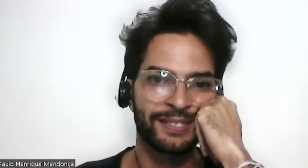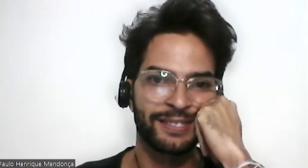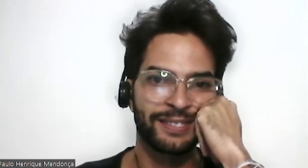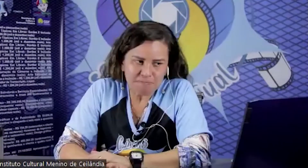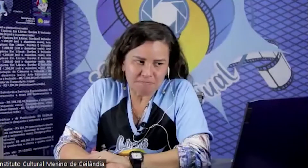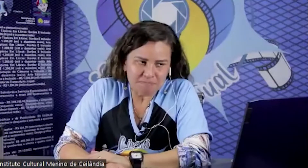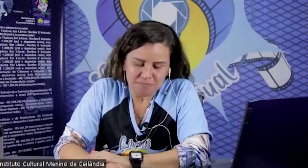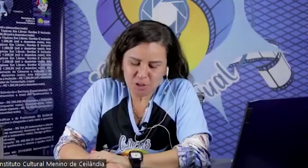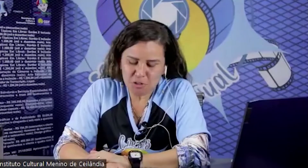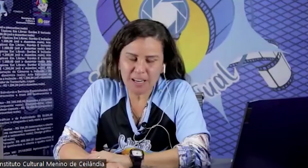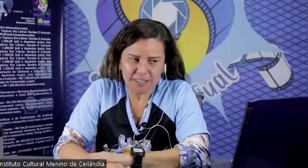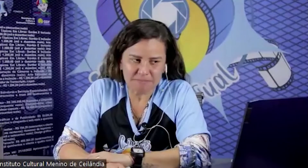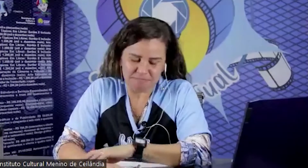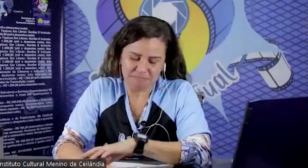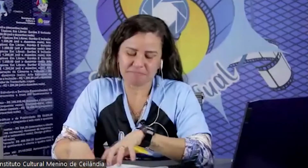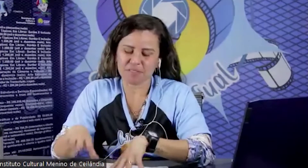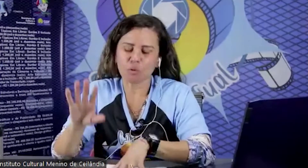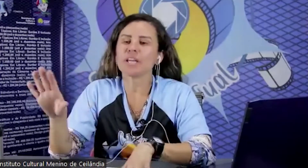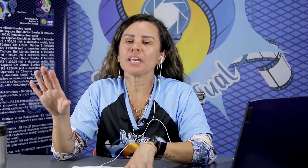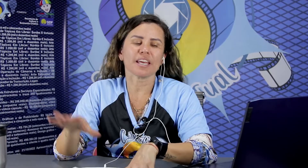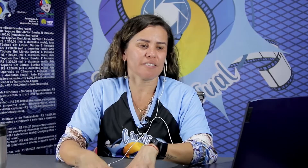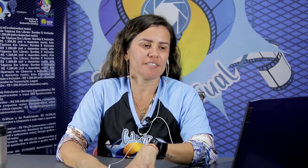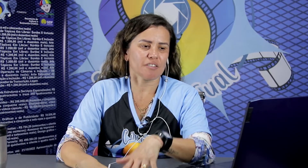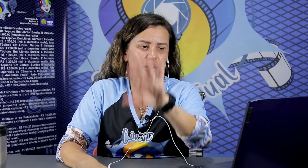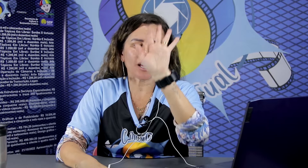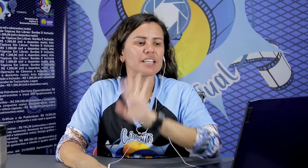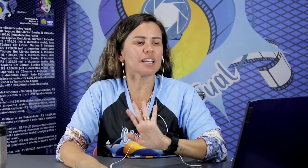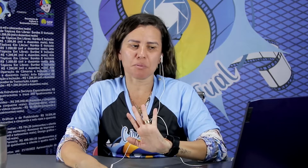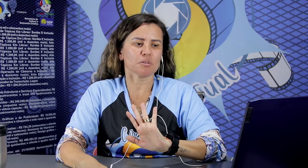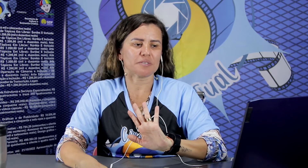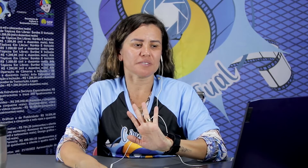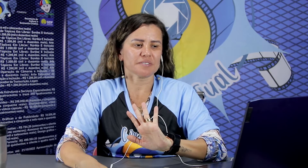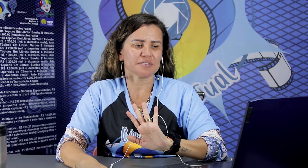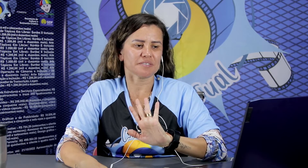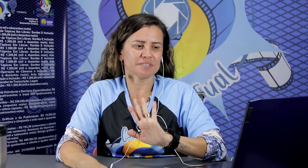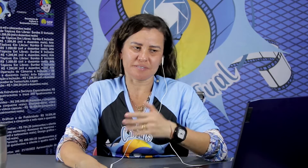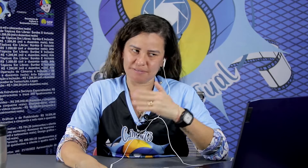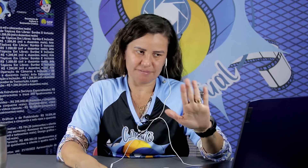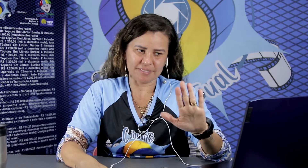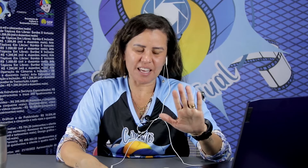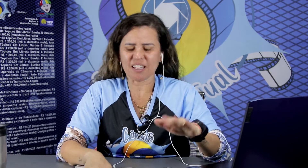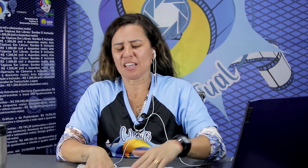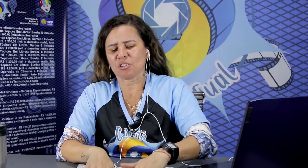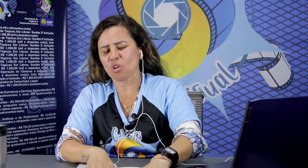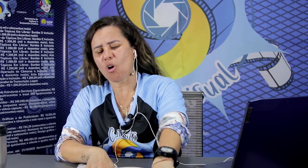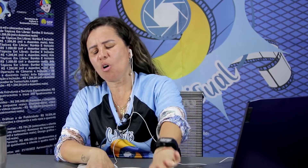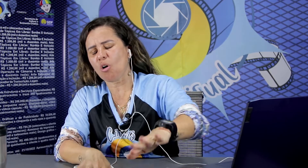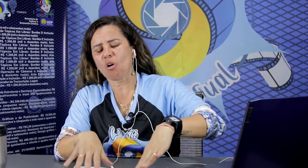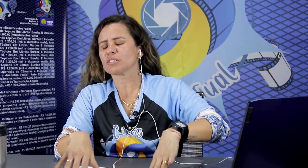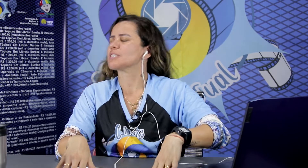Paulo, vou te falar. O Enem, que vai rolar daqui a pouco, né? Nossa,